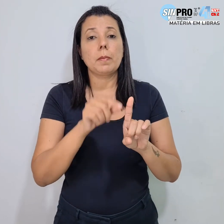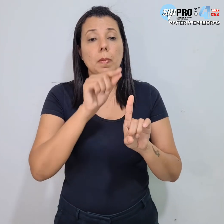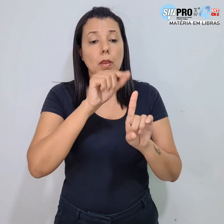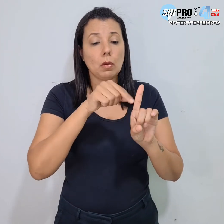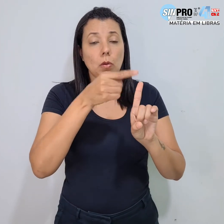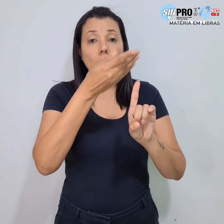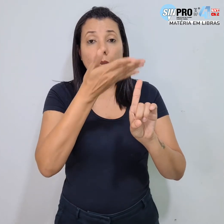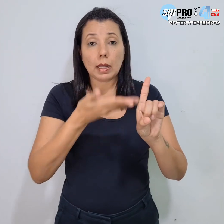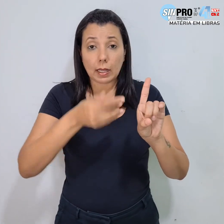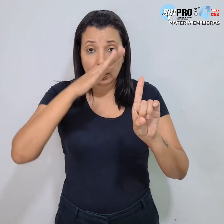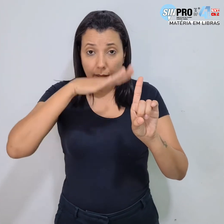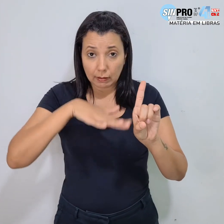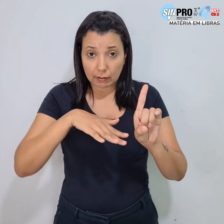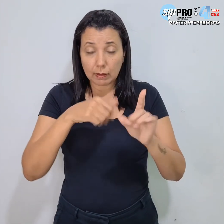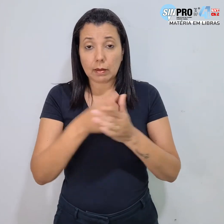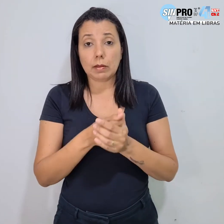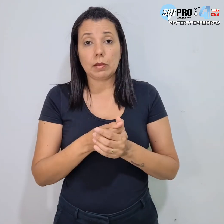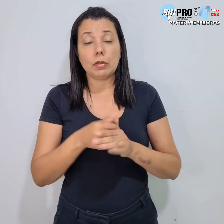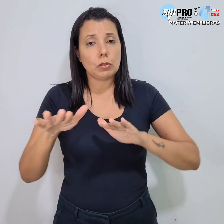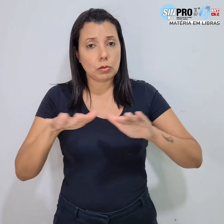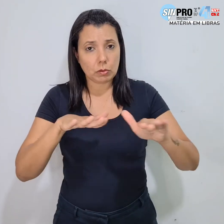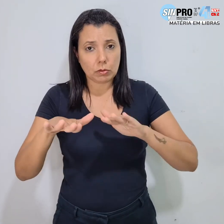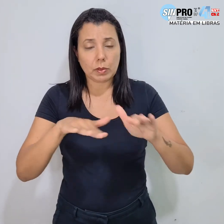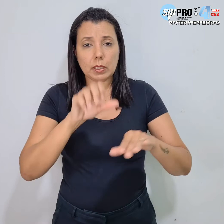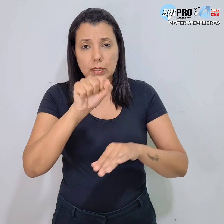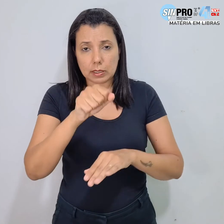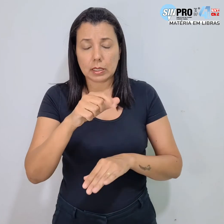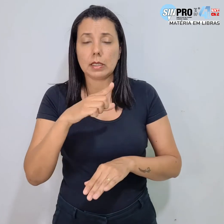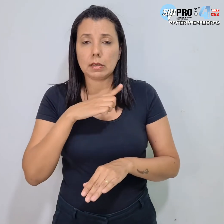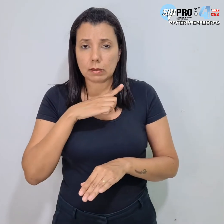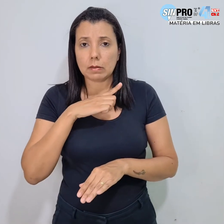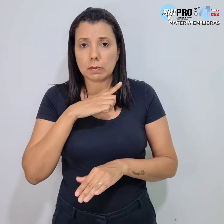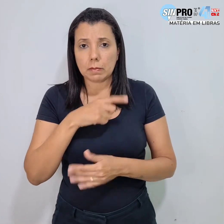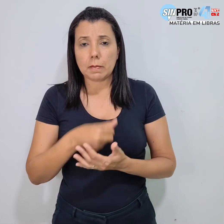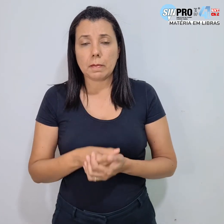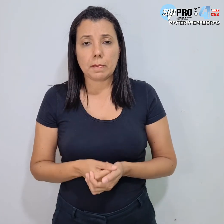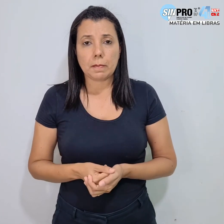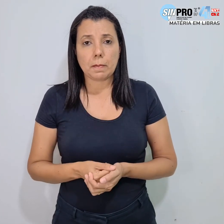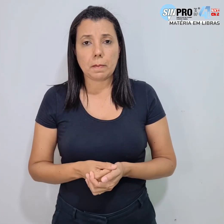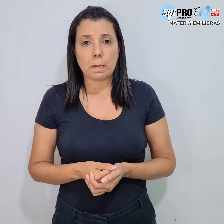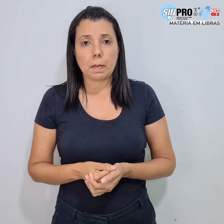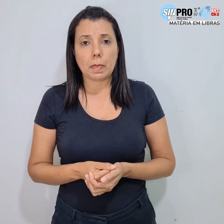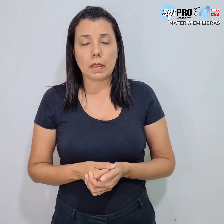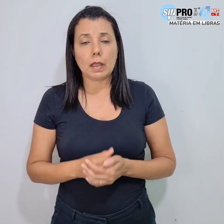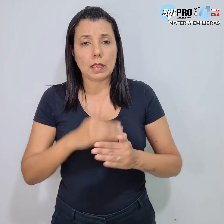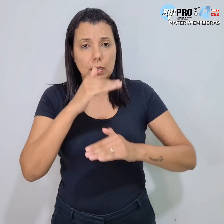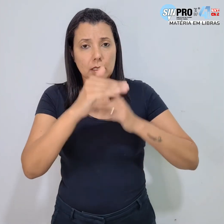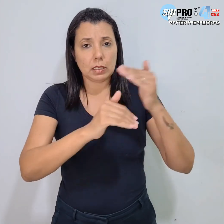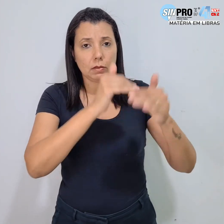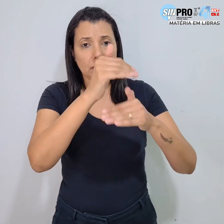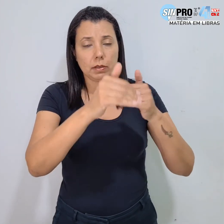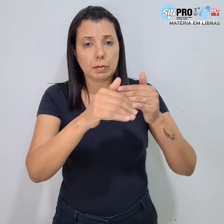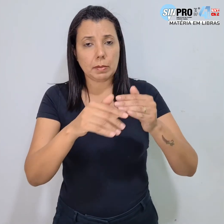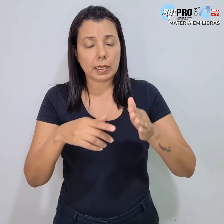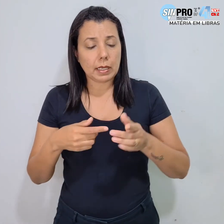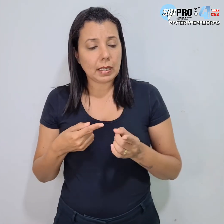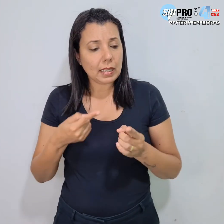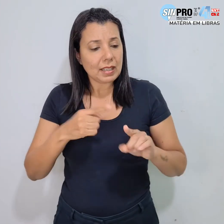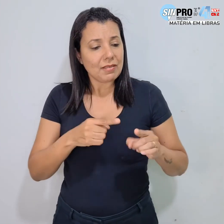de mobilização que certamente teremos que desenvolver para enfrentar